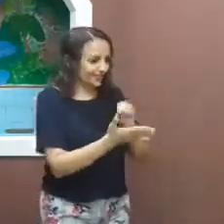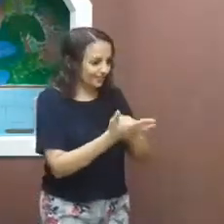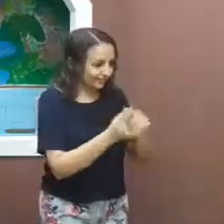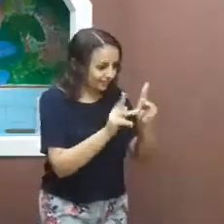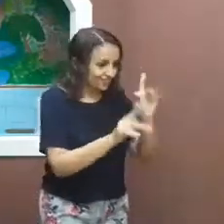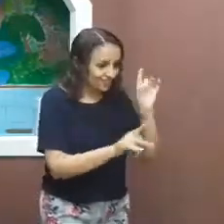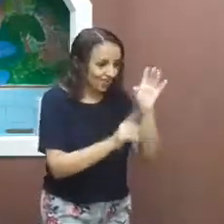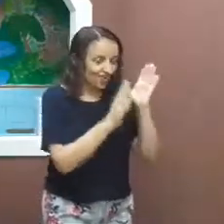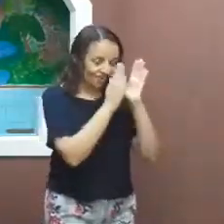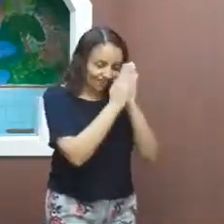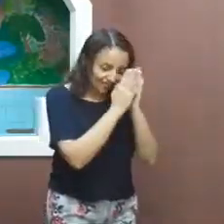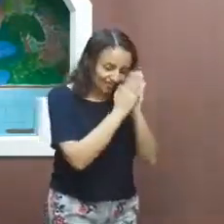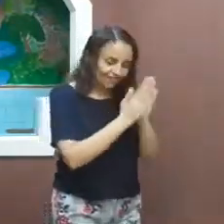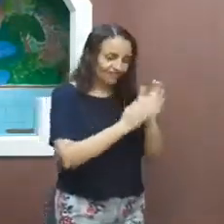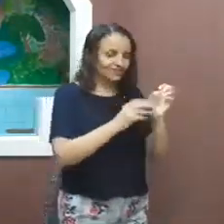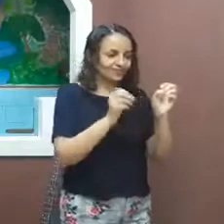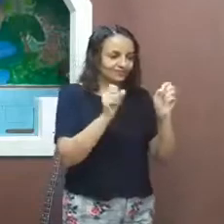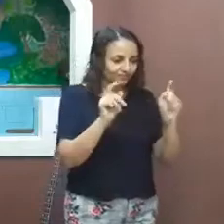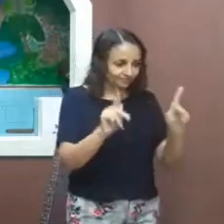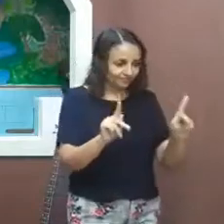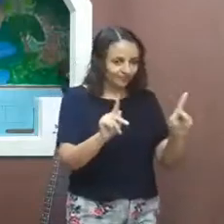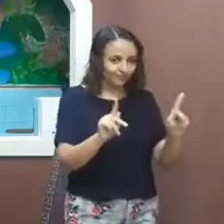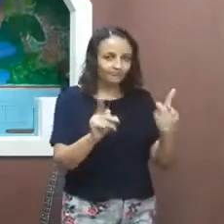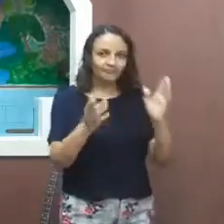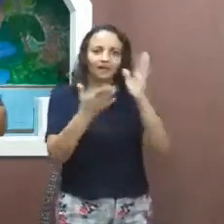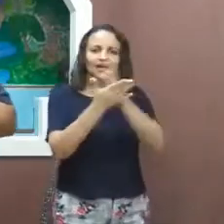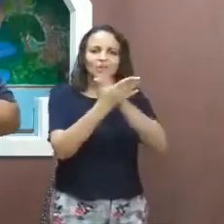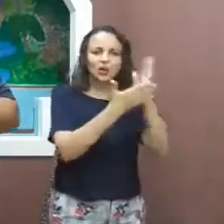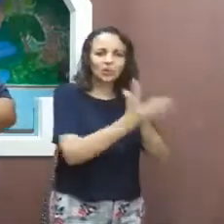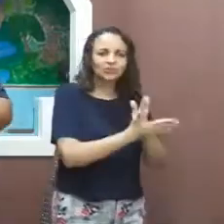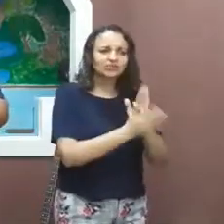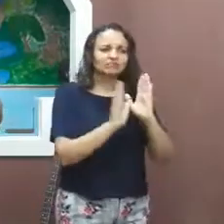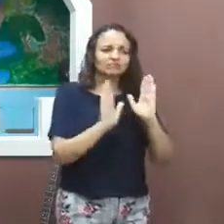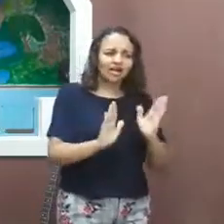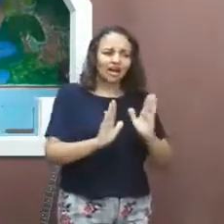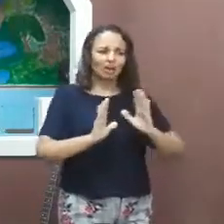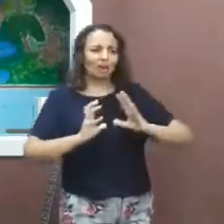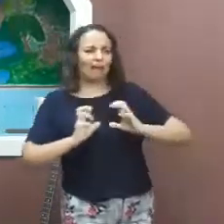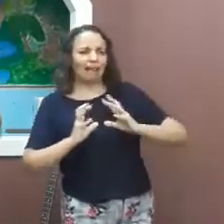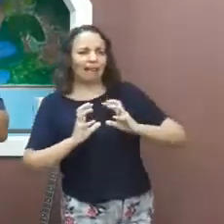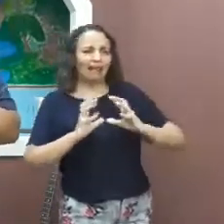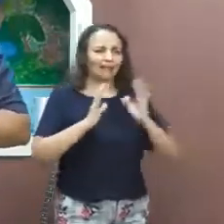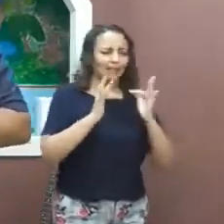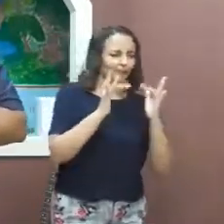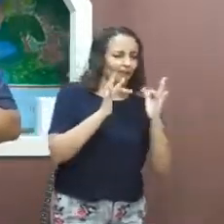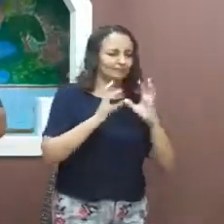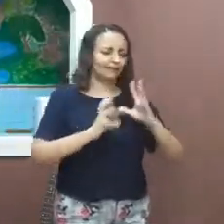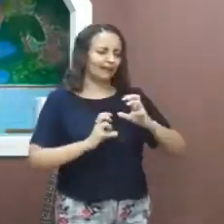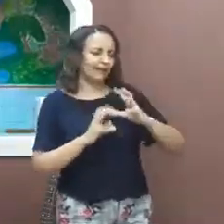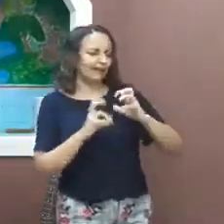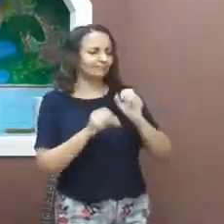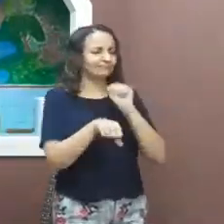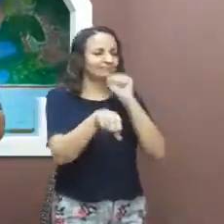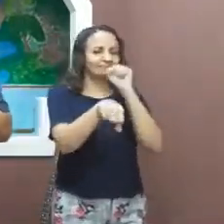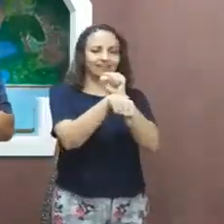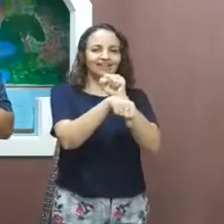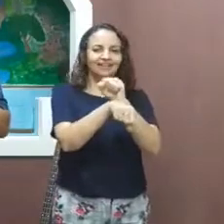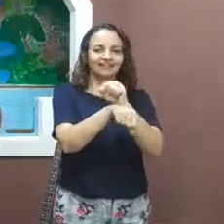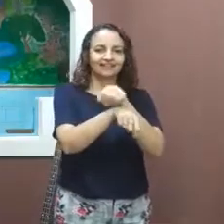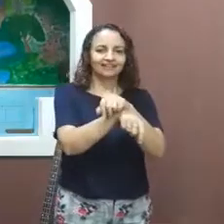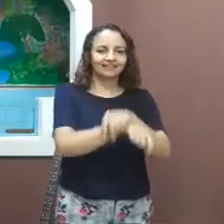entrega na mão do Senhor. Você não recebeu, tem uns casais de namorados já brigando aí, né? Tudo bem. Você vai. É mais, né?